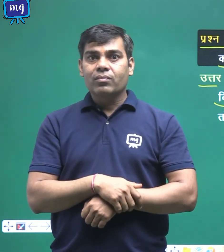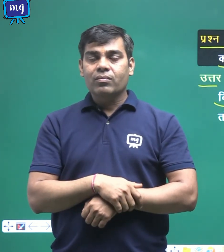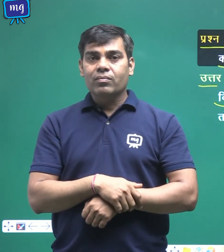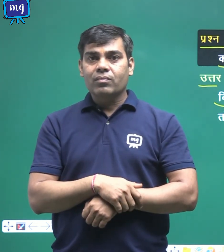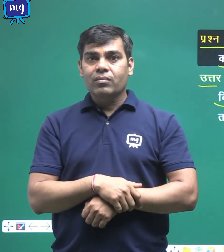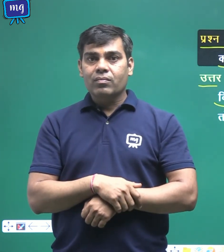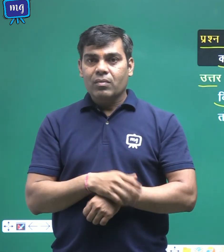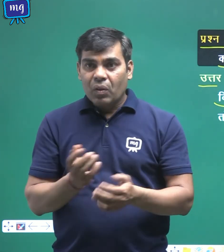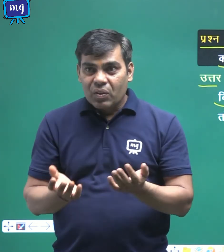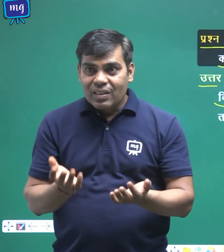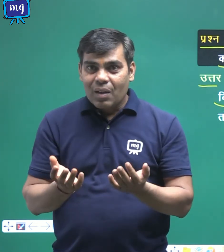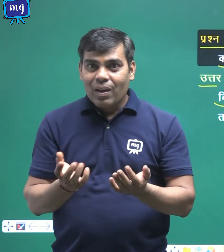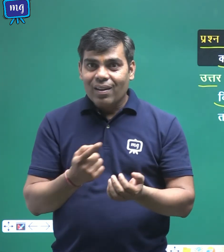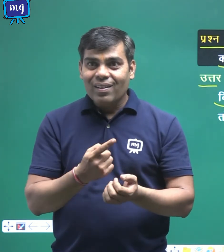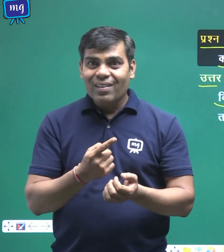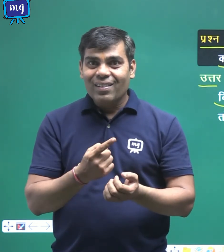सामान